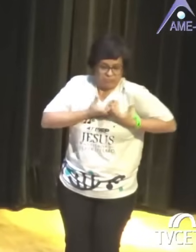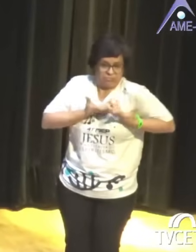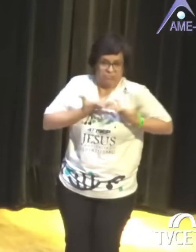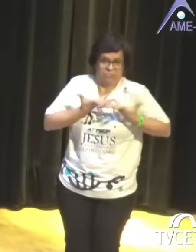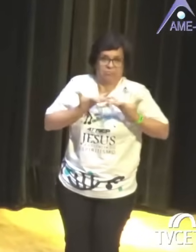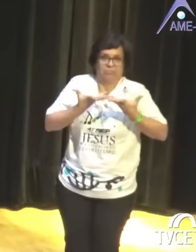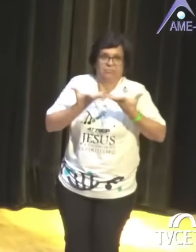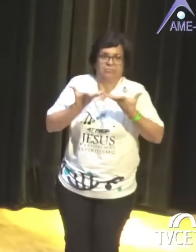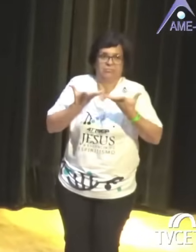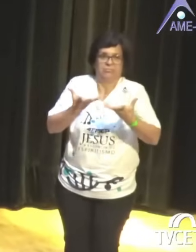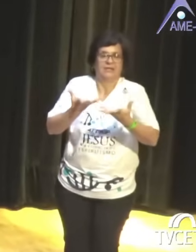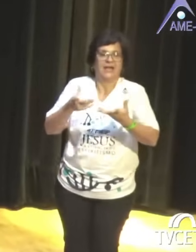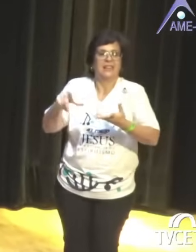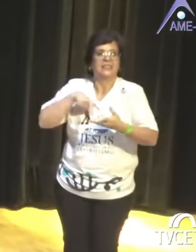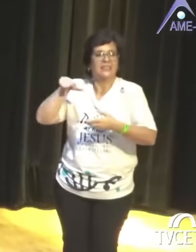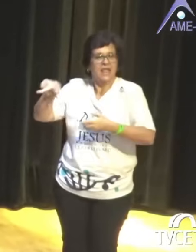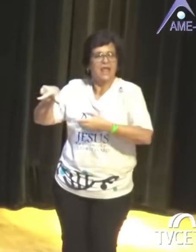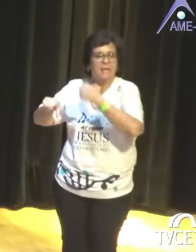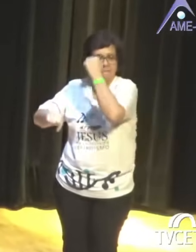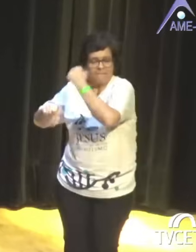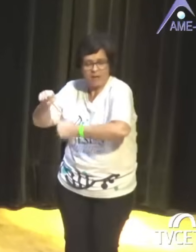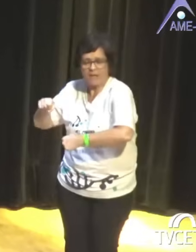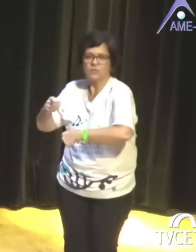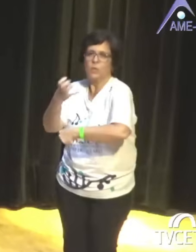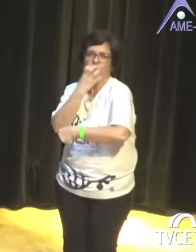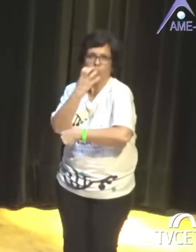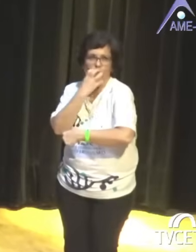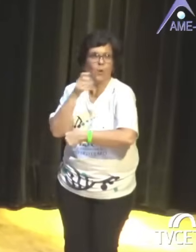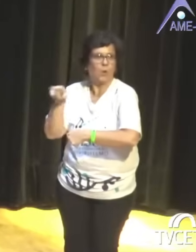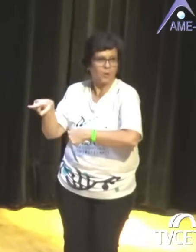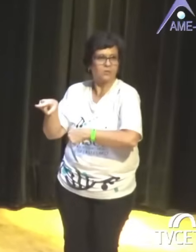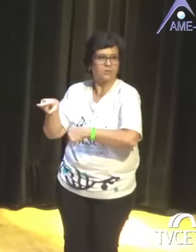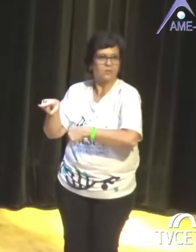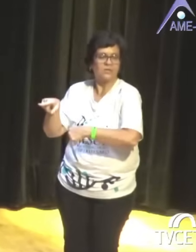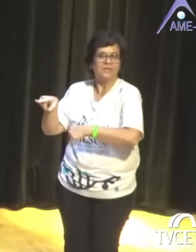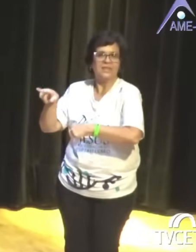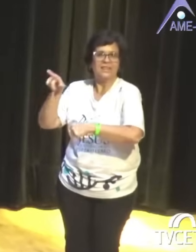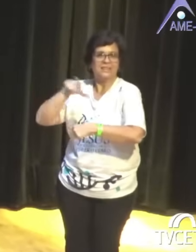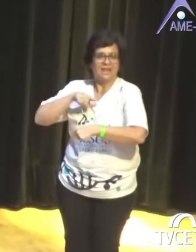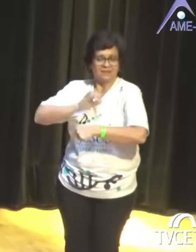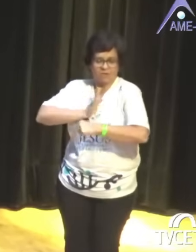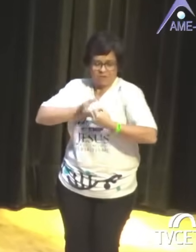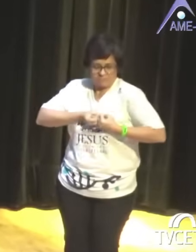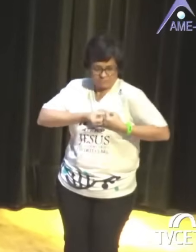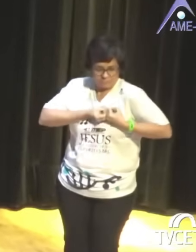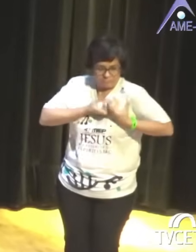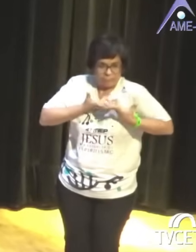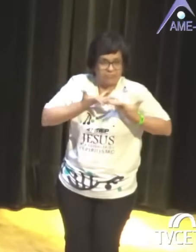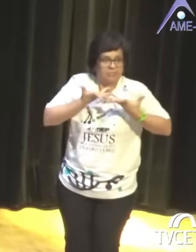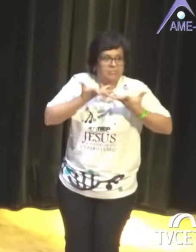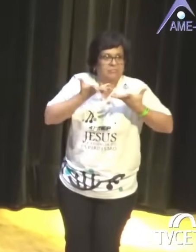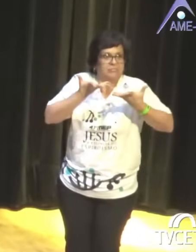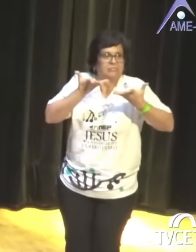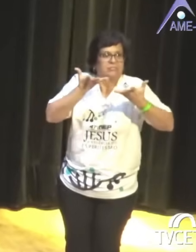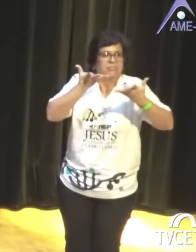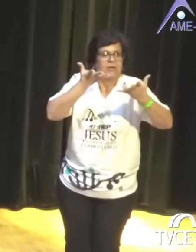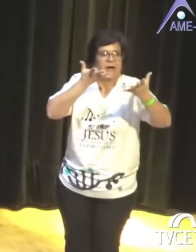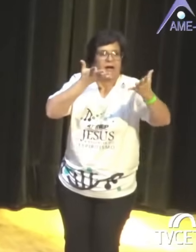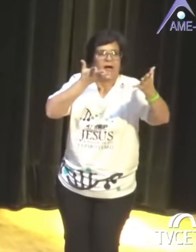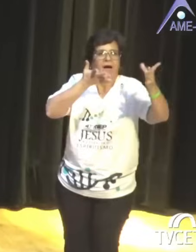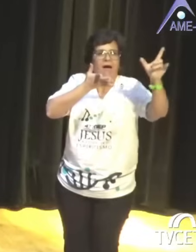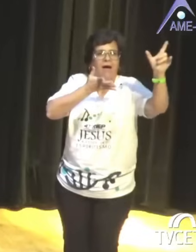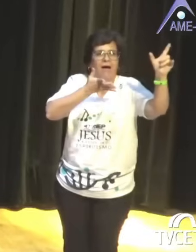cachorro aquela criatura que matou o cachorro saiu uma uma luz do coração dela em